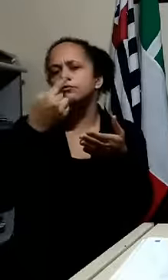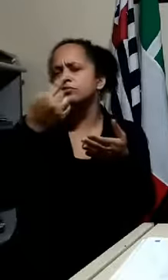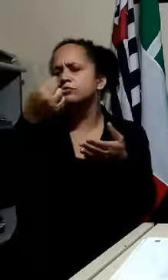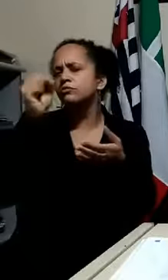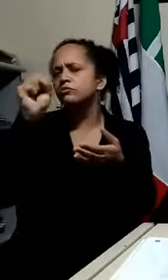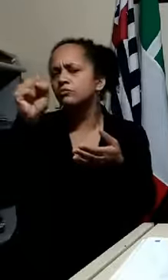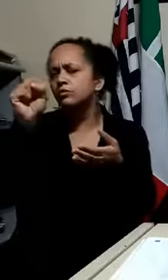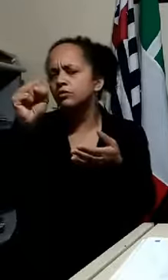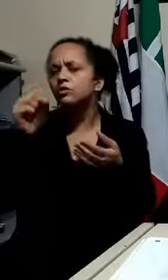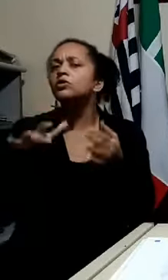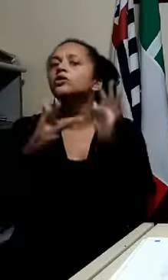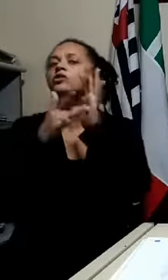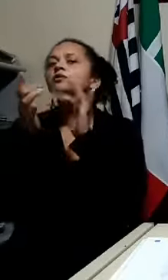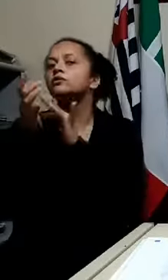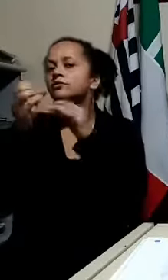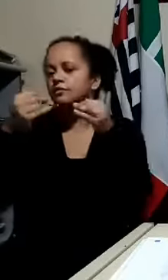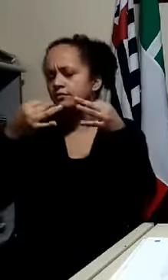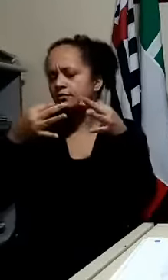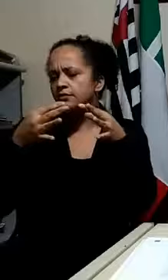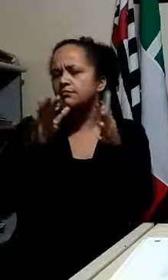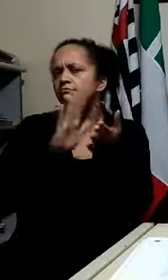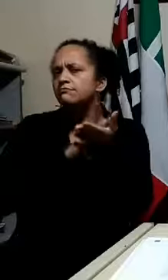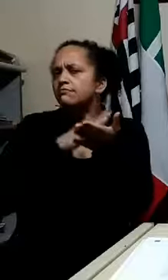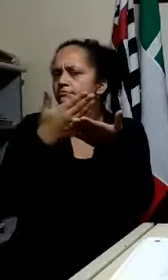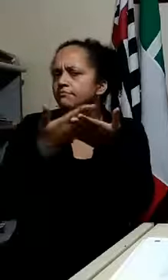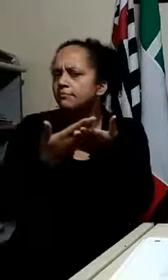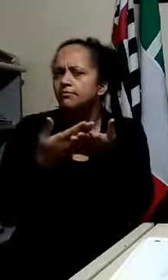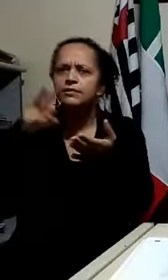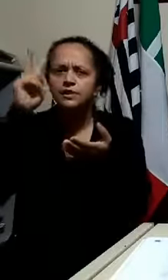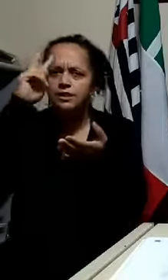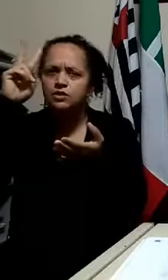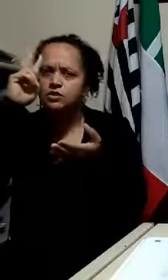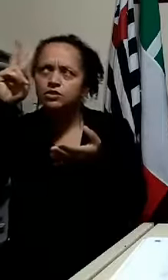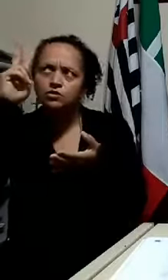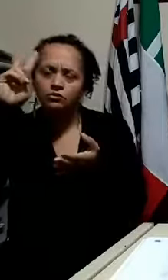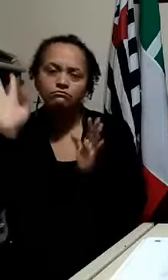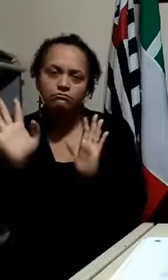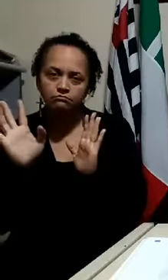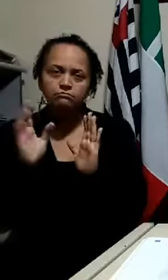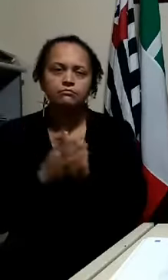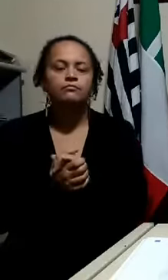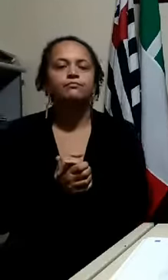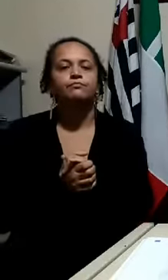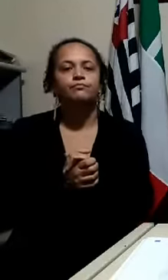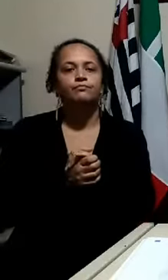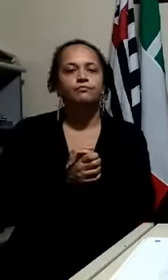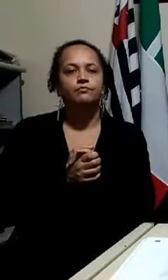tradução para essa parábola do semeador. A partir do verso 18.